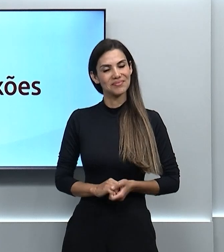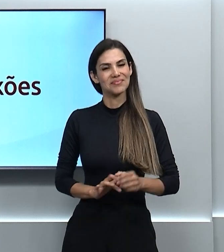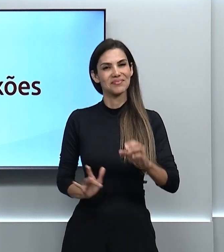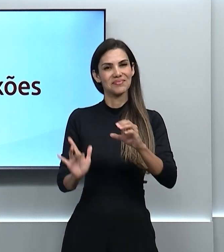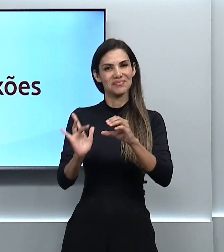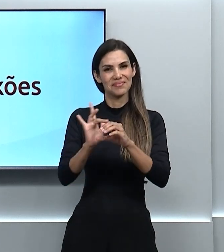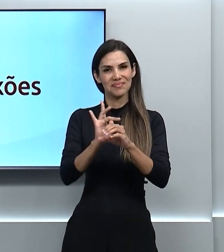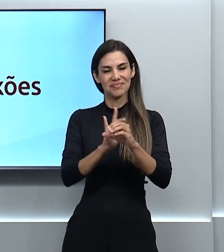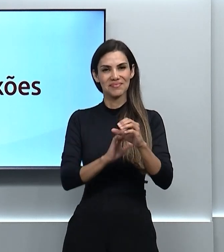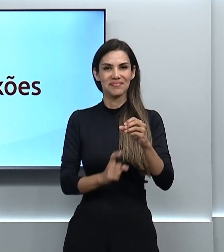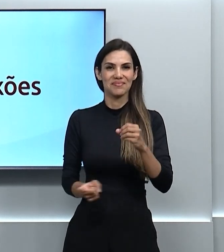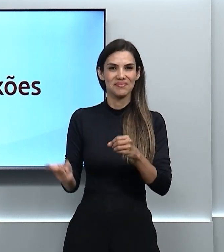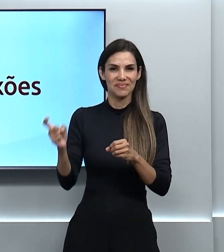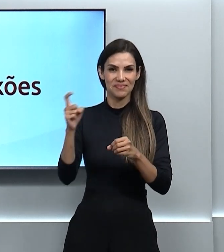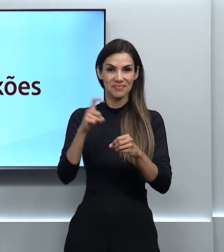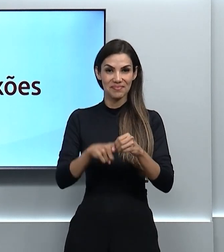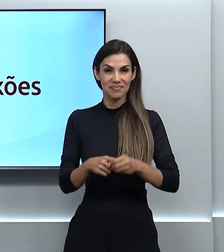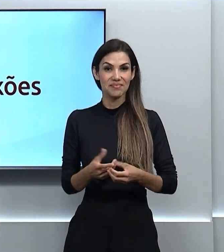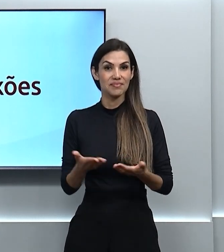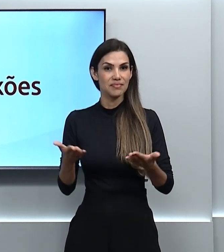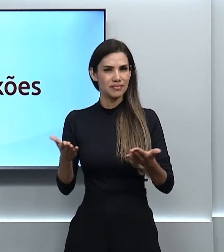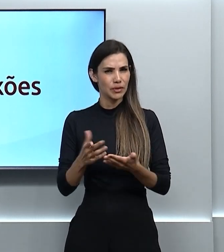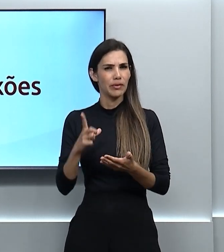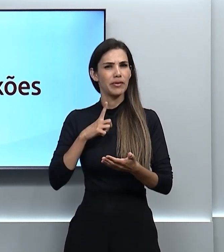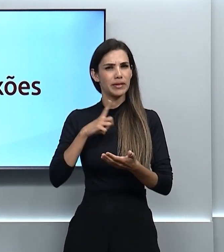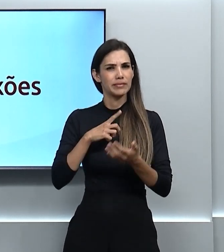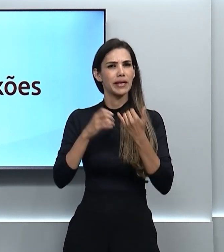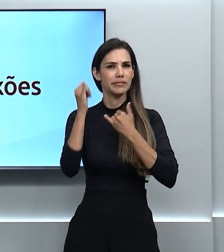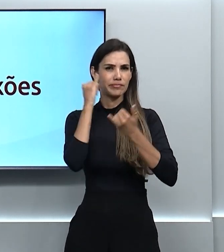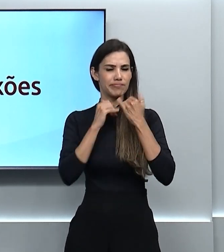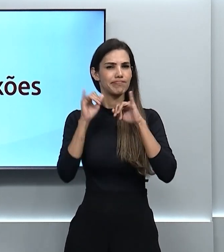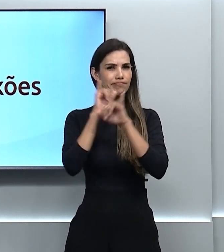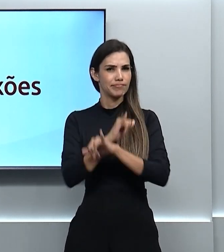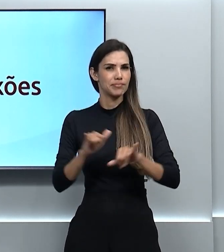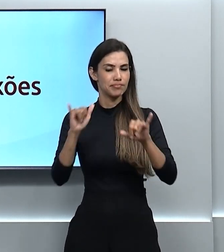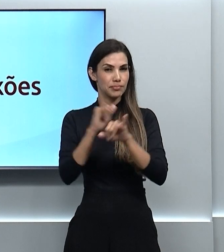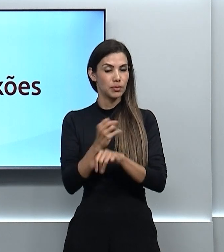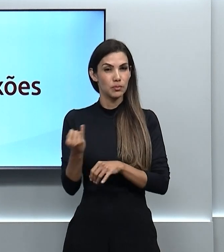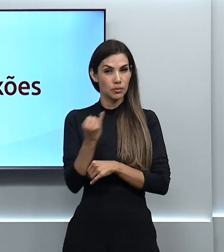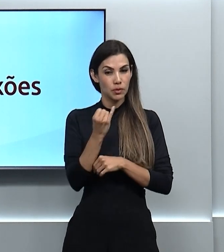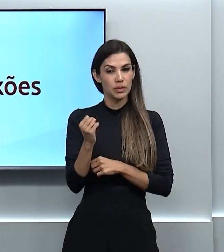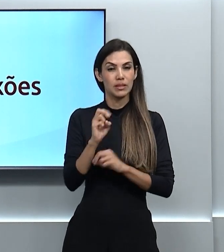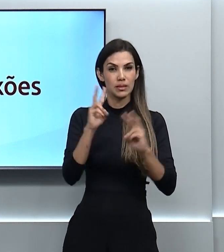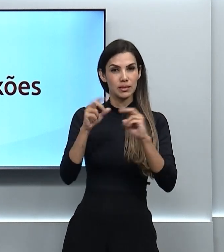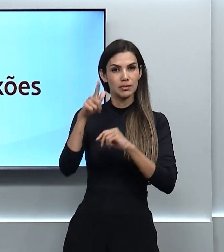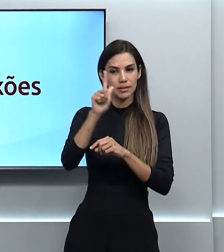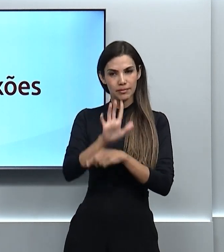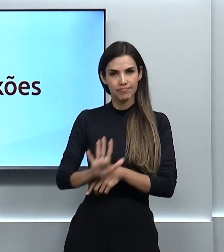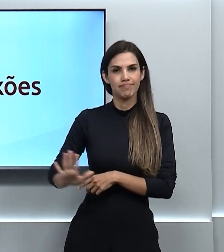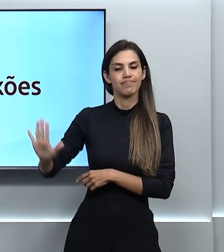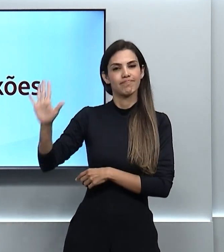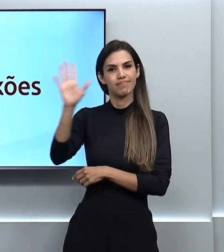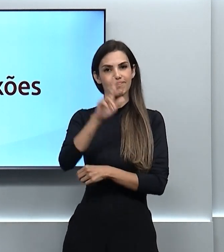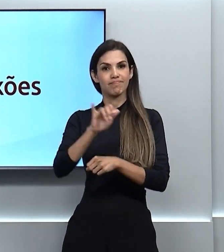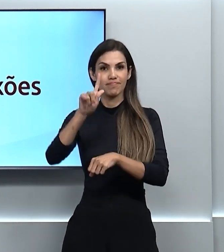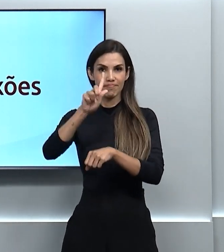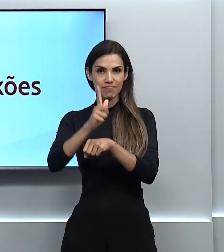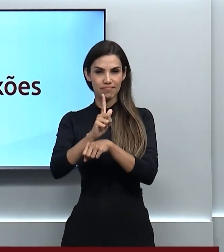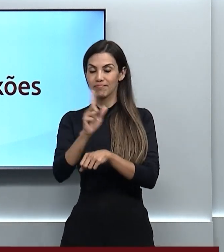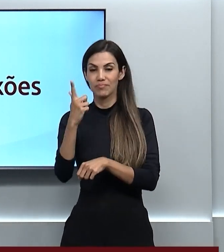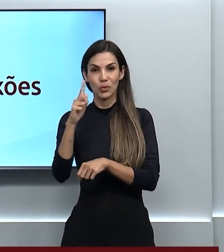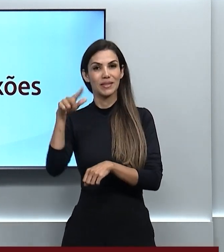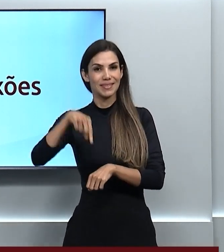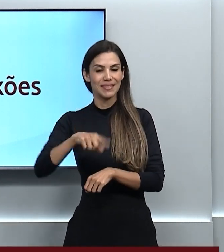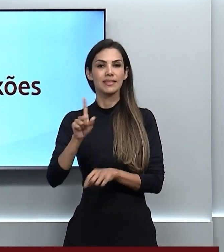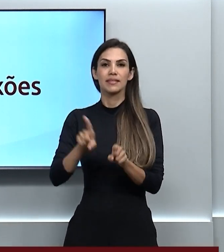Estamos de volta com Conexões de hoje e agora várias informações importantes sobre a nossa capital e sobre o estado de Goiás. Bom, as chuvas fortes